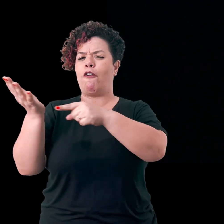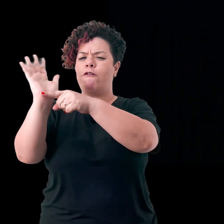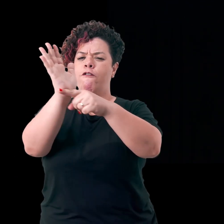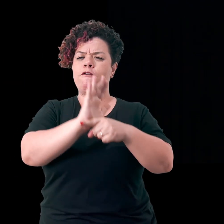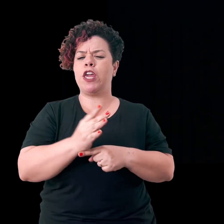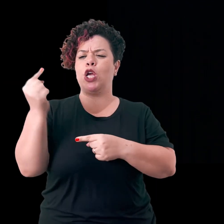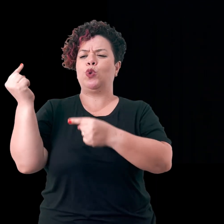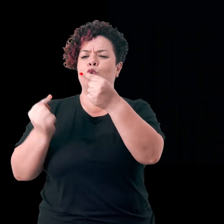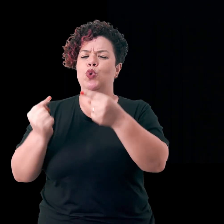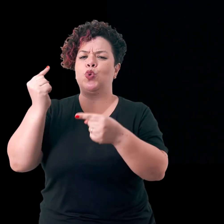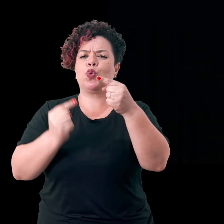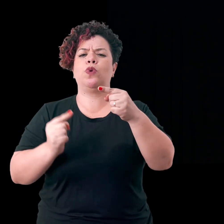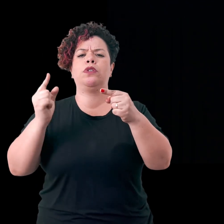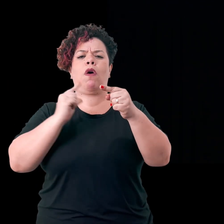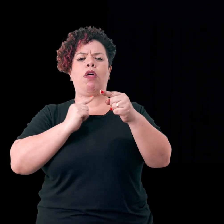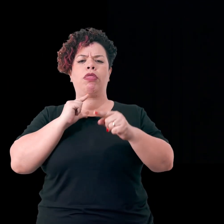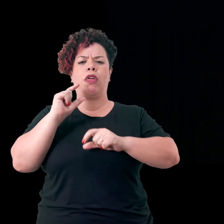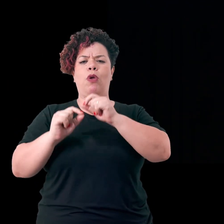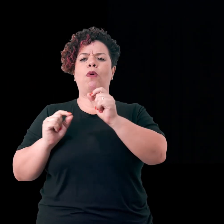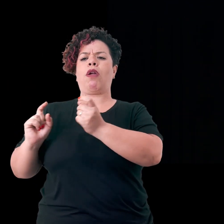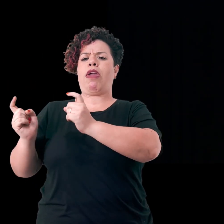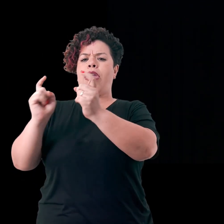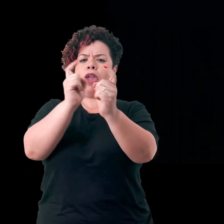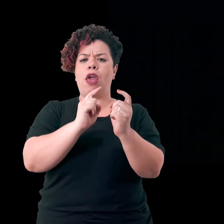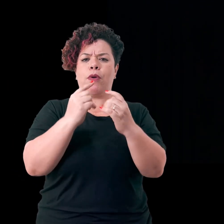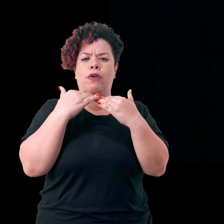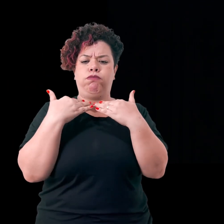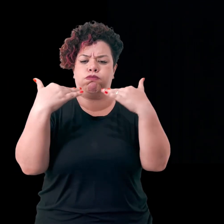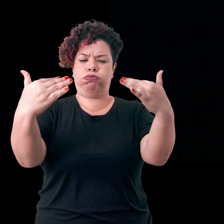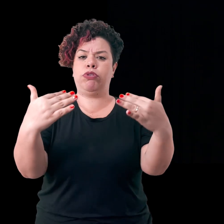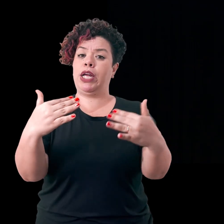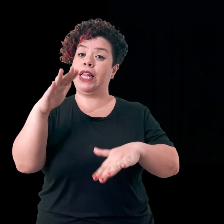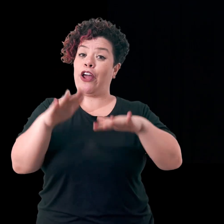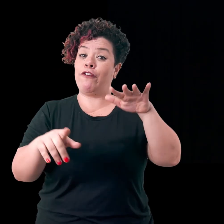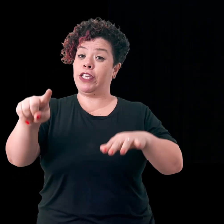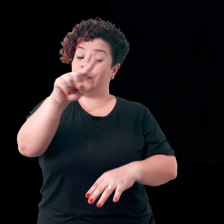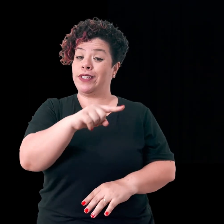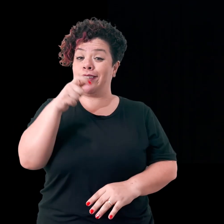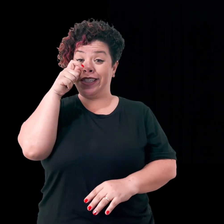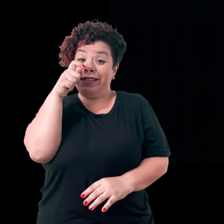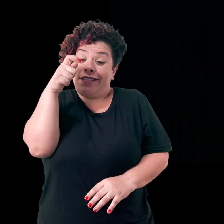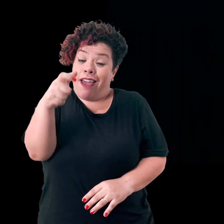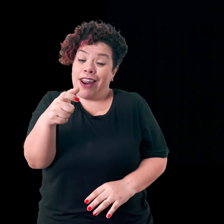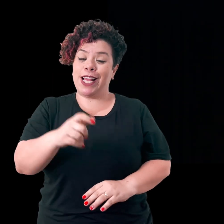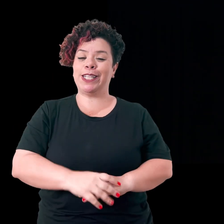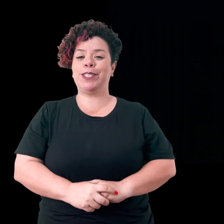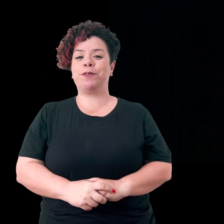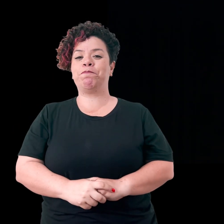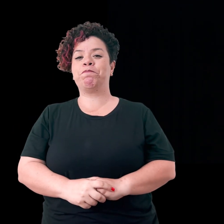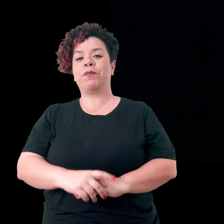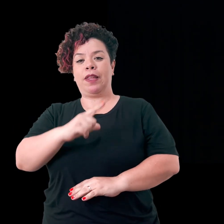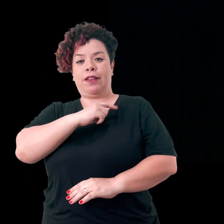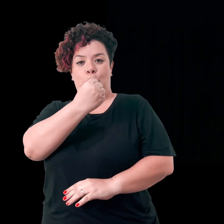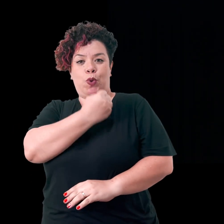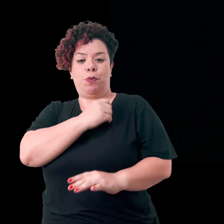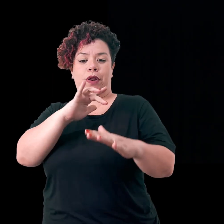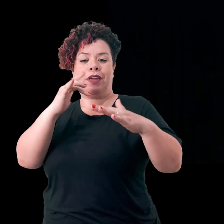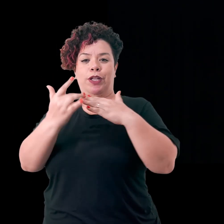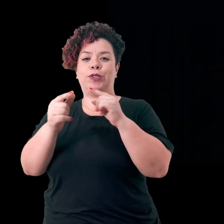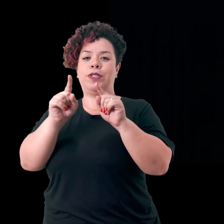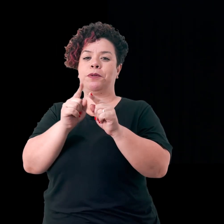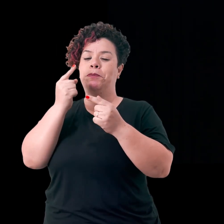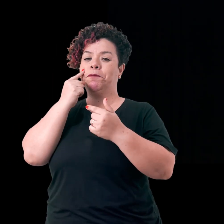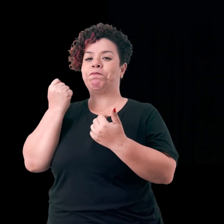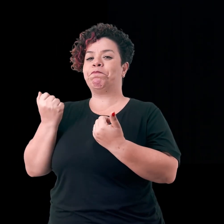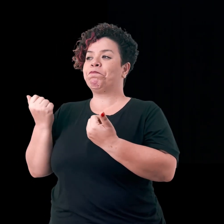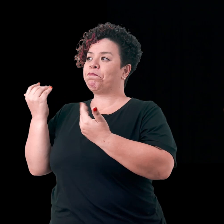de discussões, de webinários e eventos. Talvez possam ser do interesse de vocês. Temos aí o contato e as redes